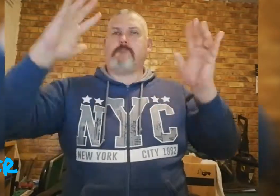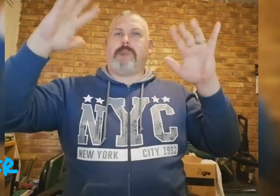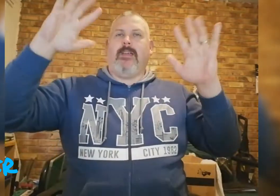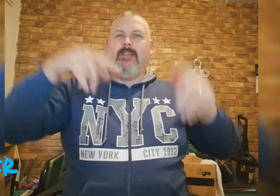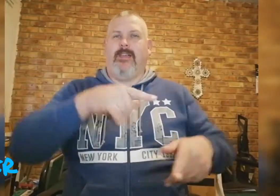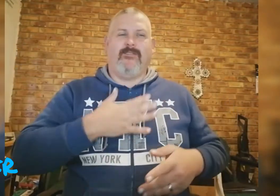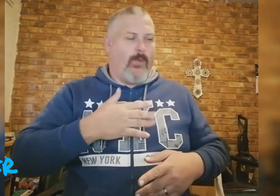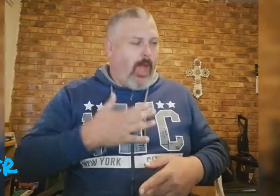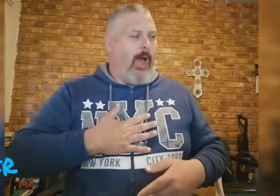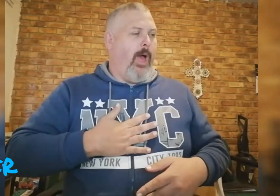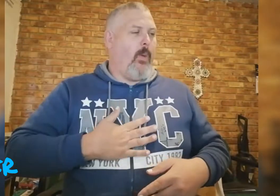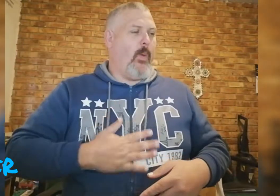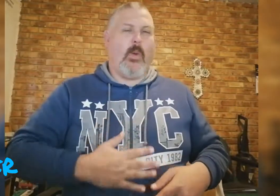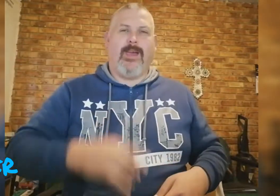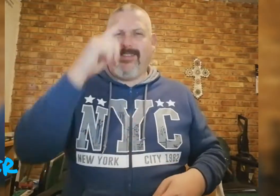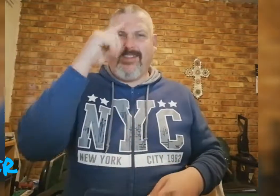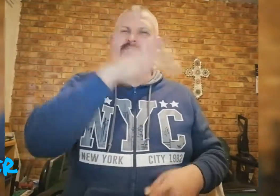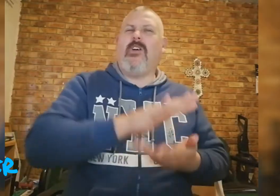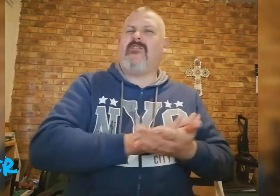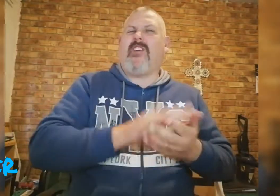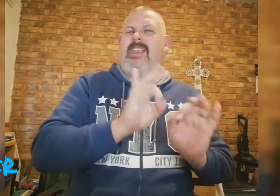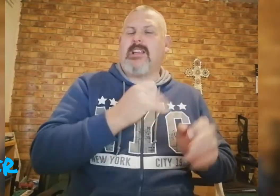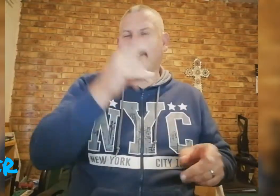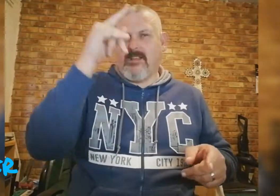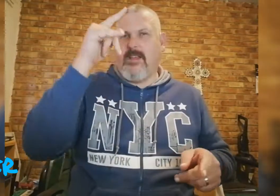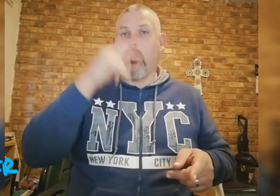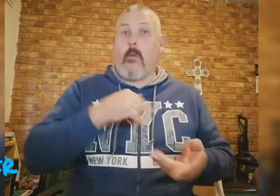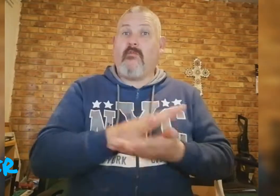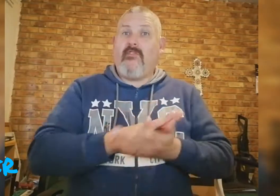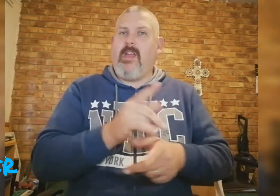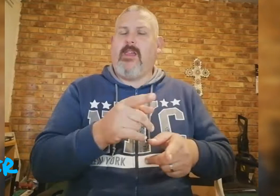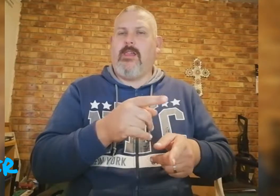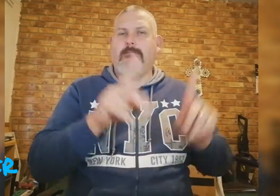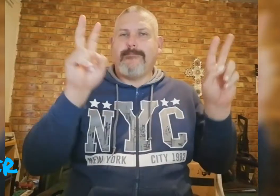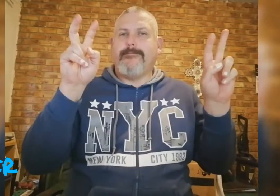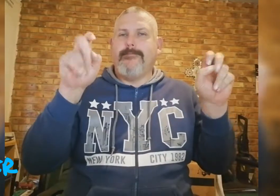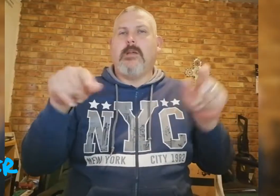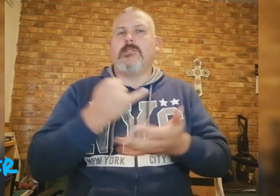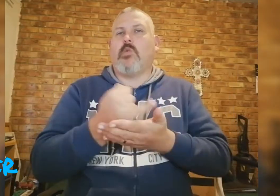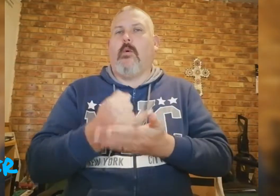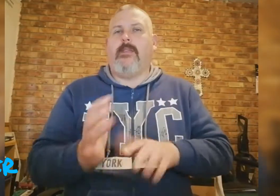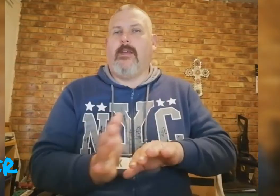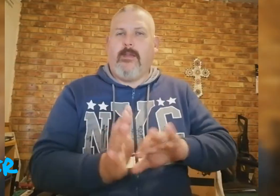Nou, blijf en toestaan ek om veel woonde.